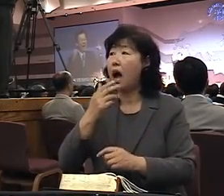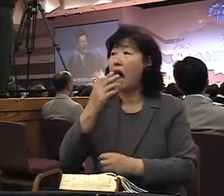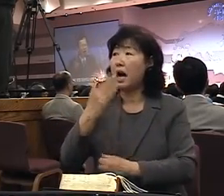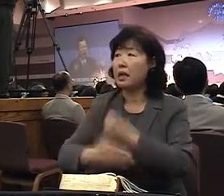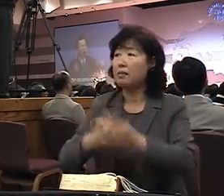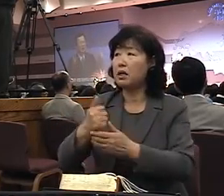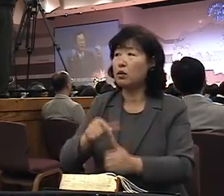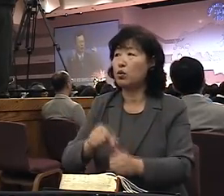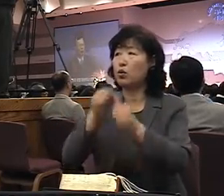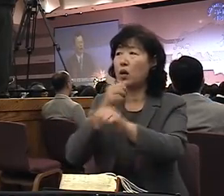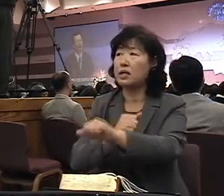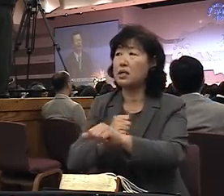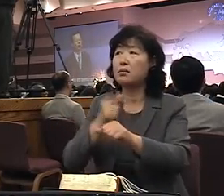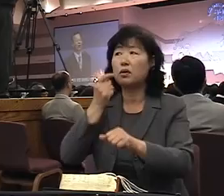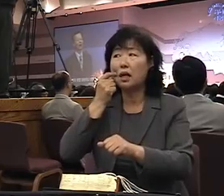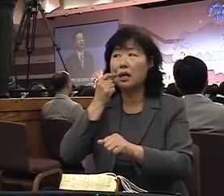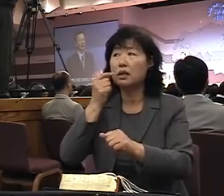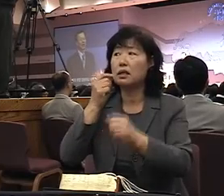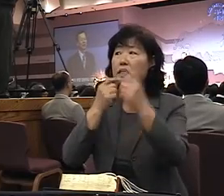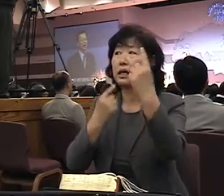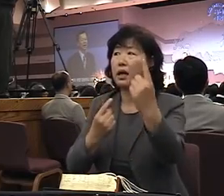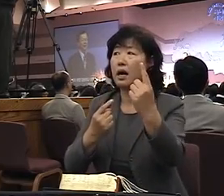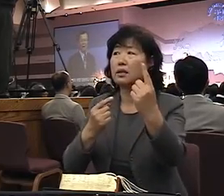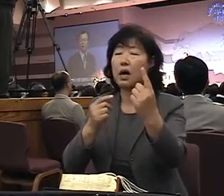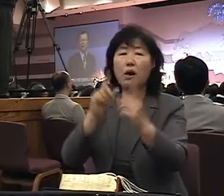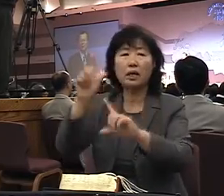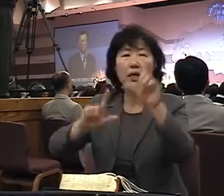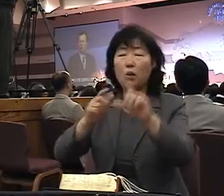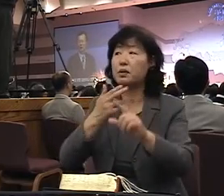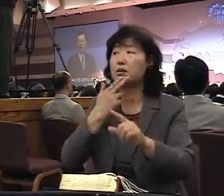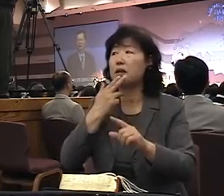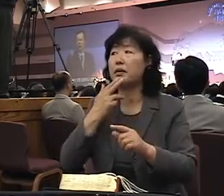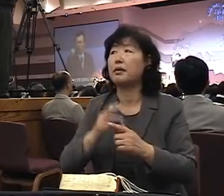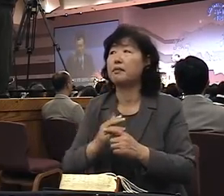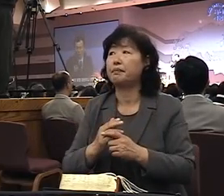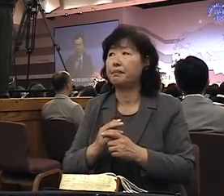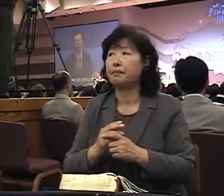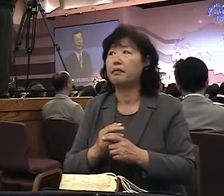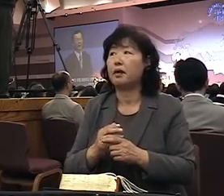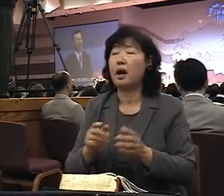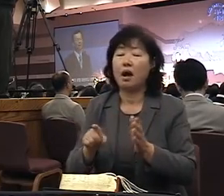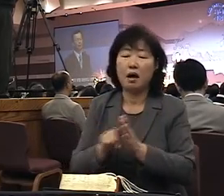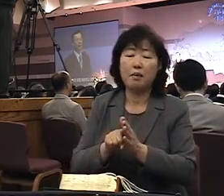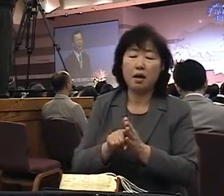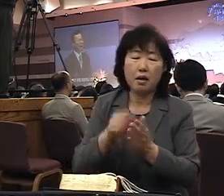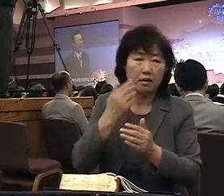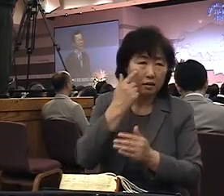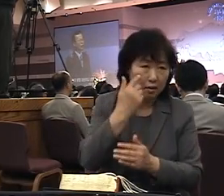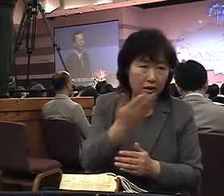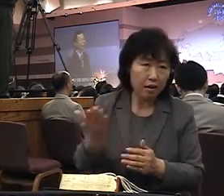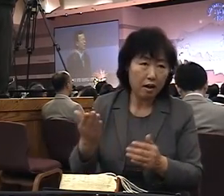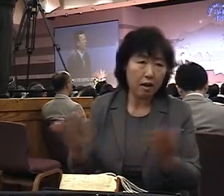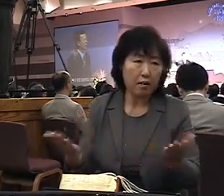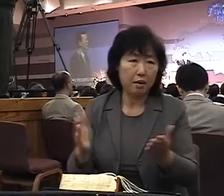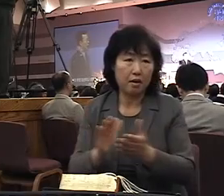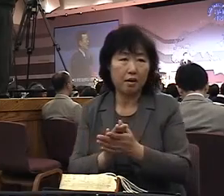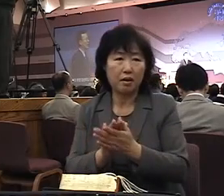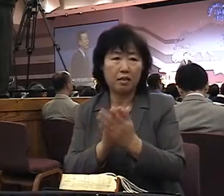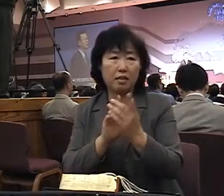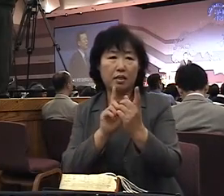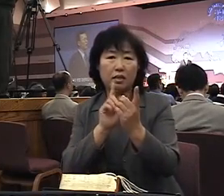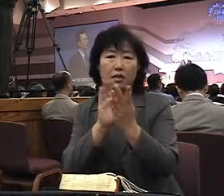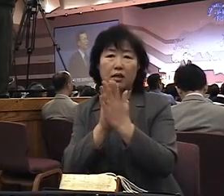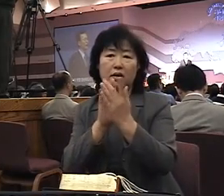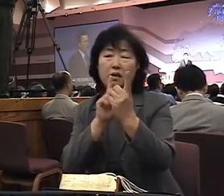한번, 하나님이 구속하지 못할 대상이나 상황이 없습니다. 여러분 믿으십니까? 하나님이 구속하지 못할